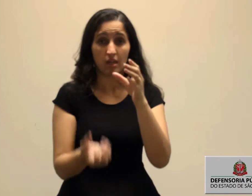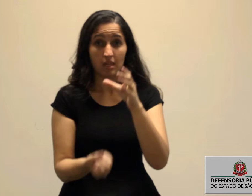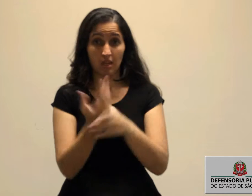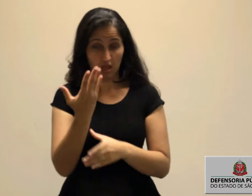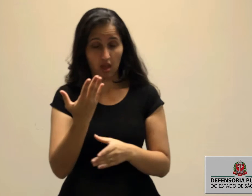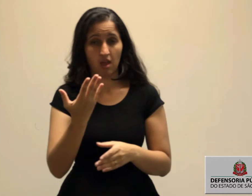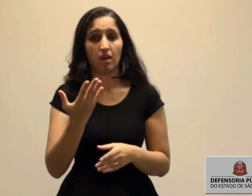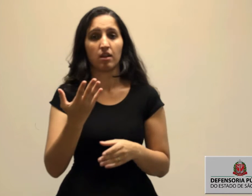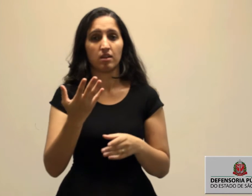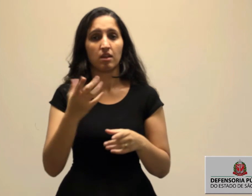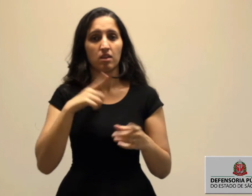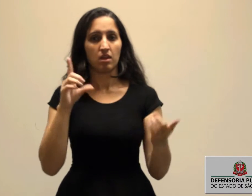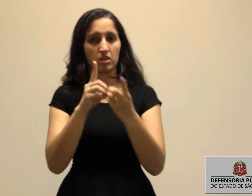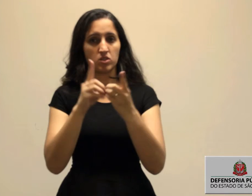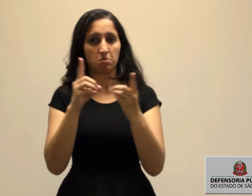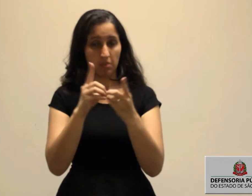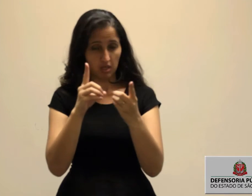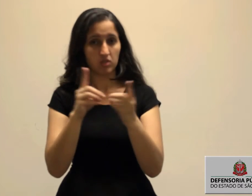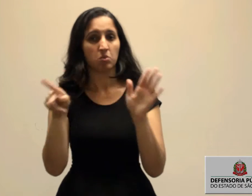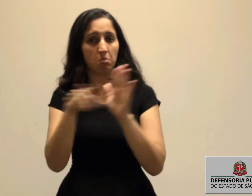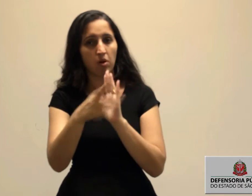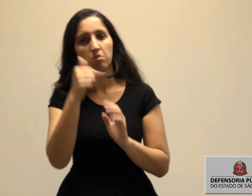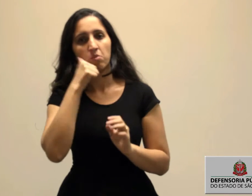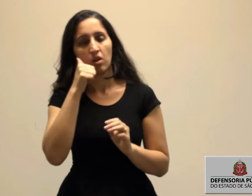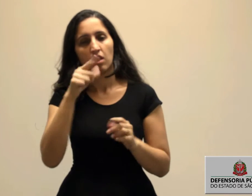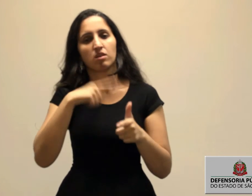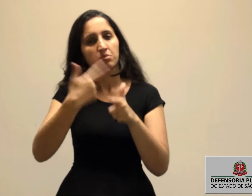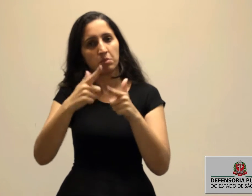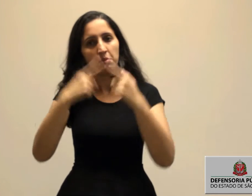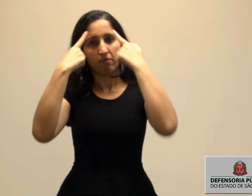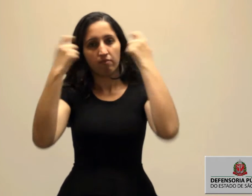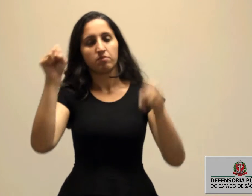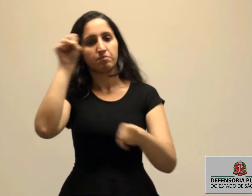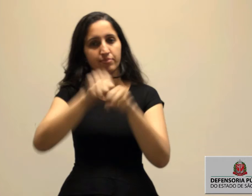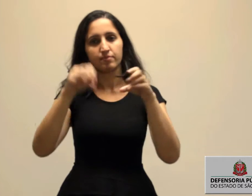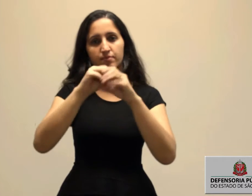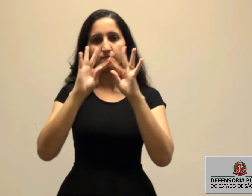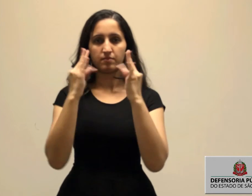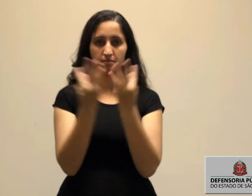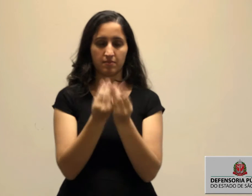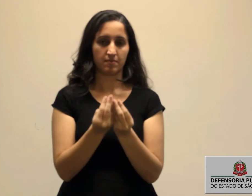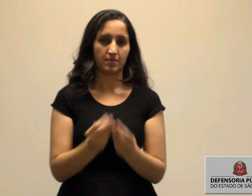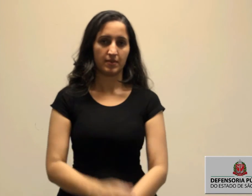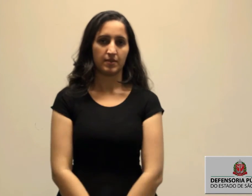visando a criação eo fortalecimento da rede de atendimento à mulher em situação de violência